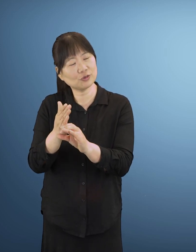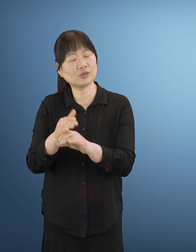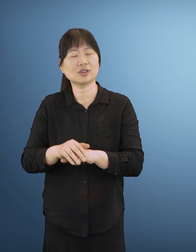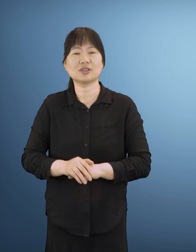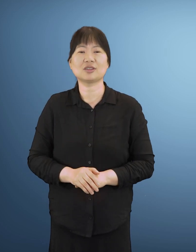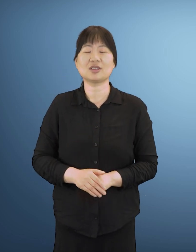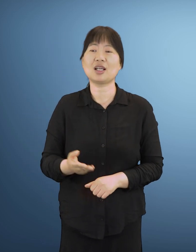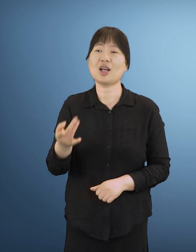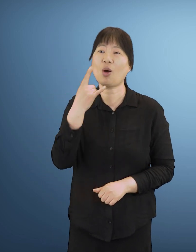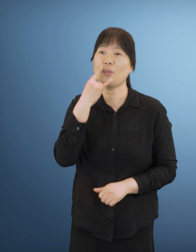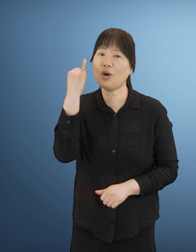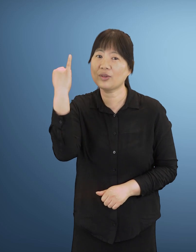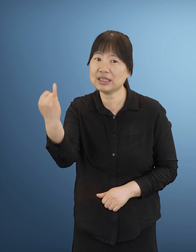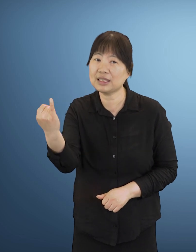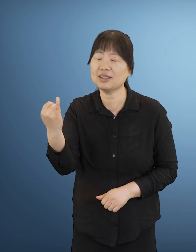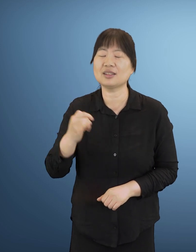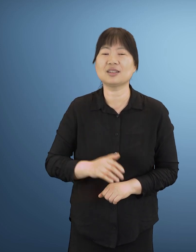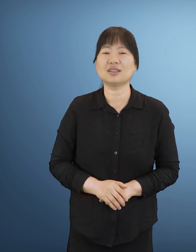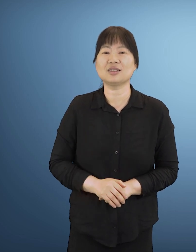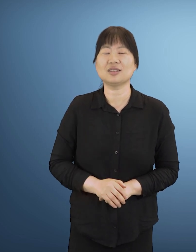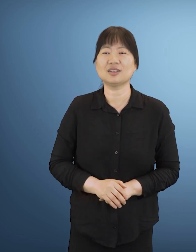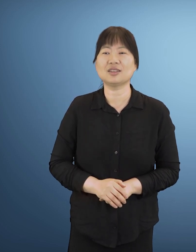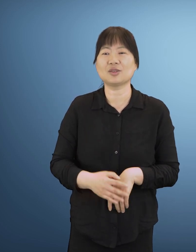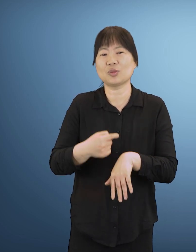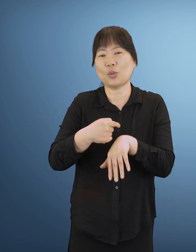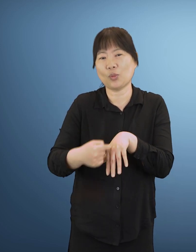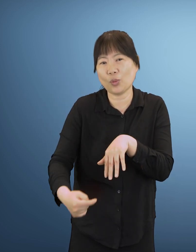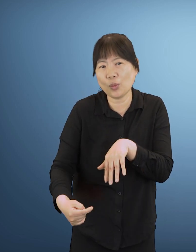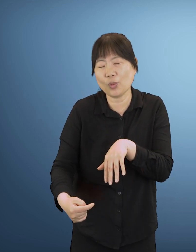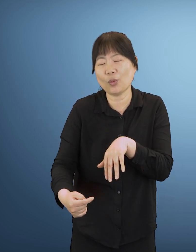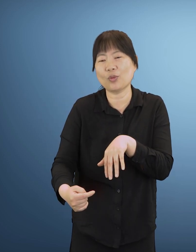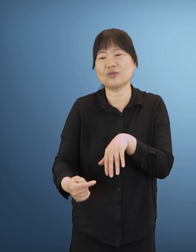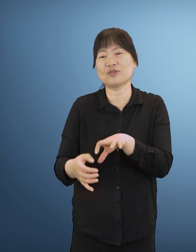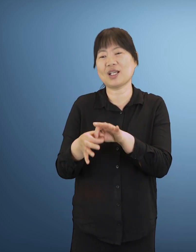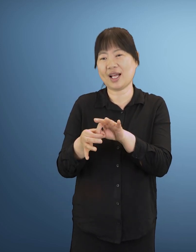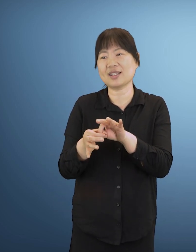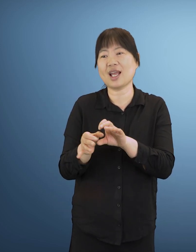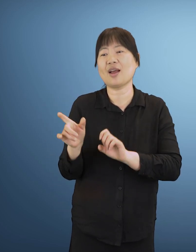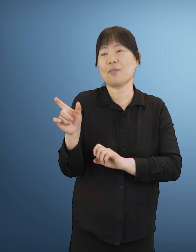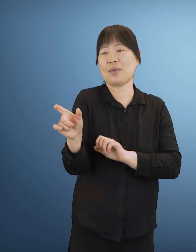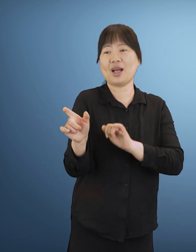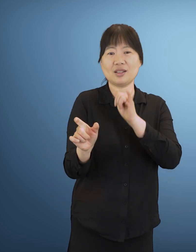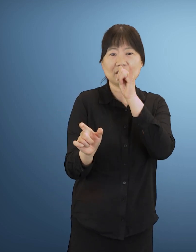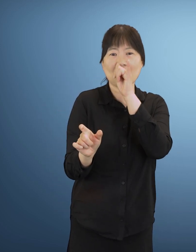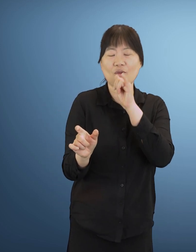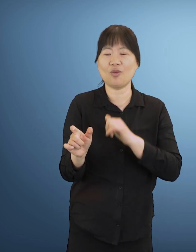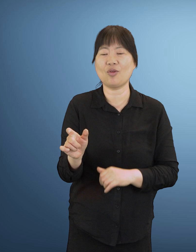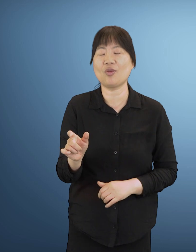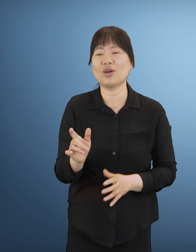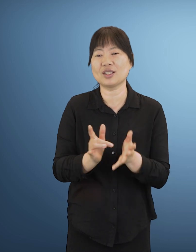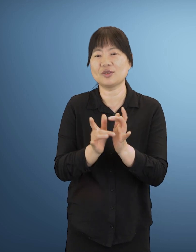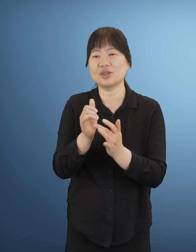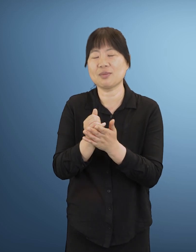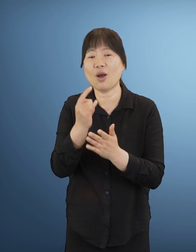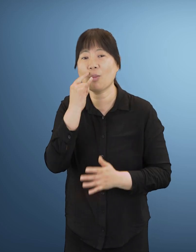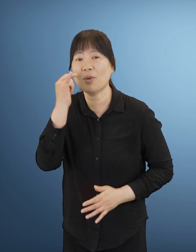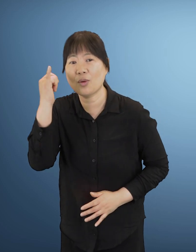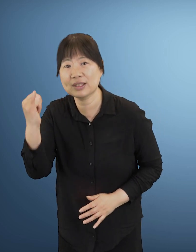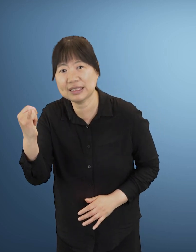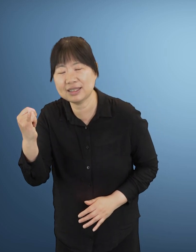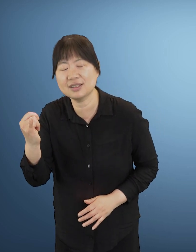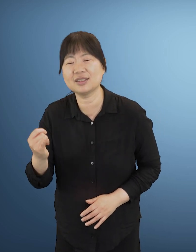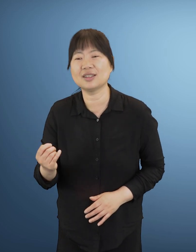그의 어머니와, 여기 또 혈육의 내용들이 등장을 하죠. 그의 어머니와